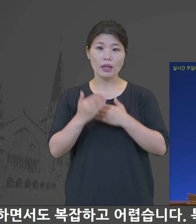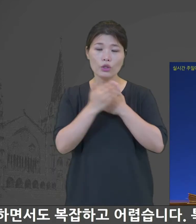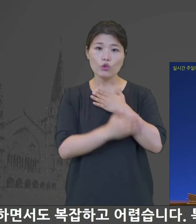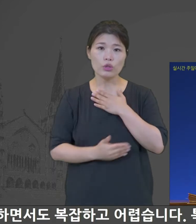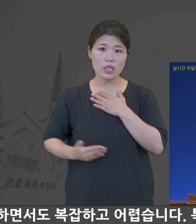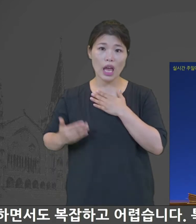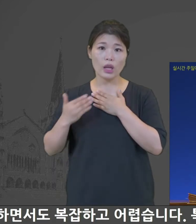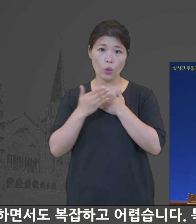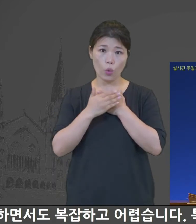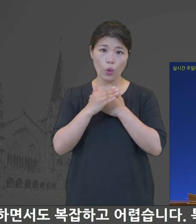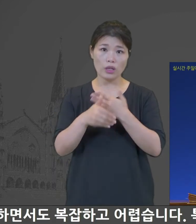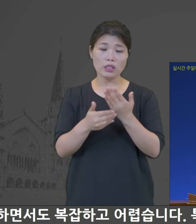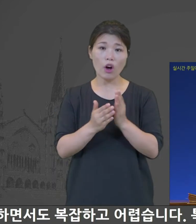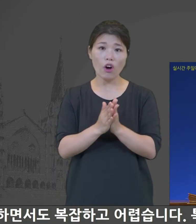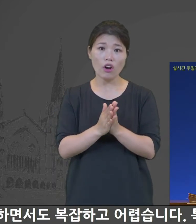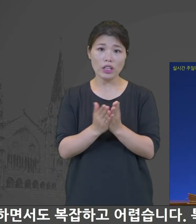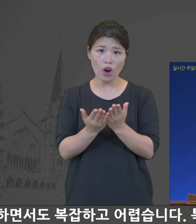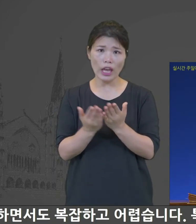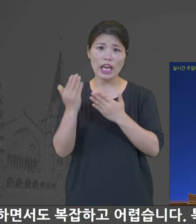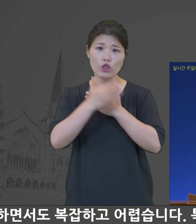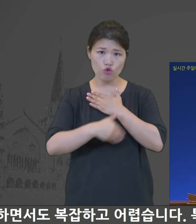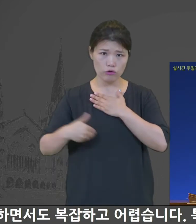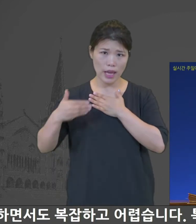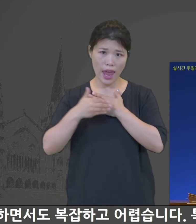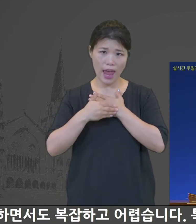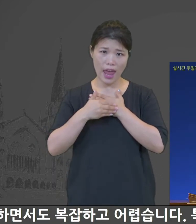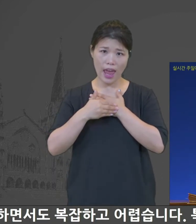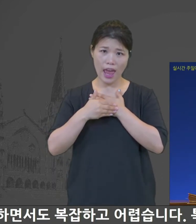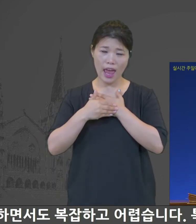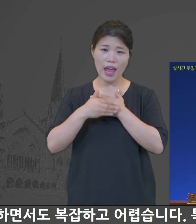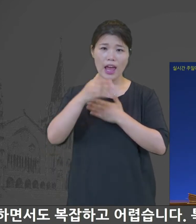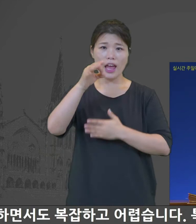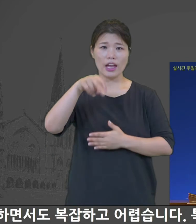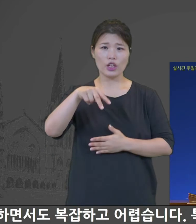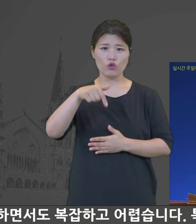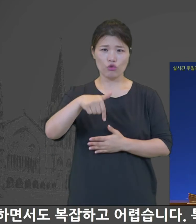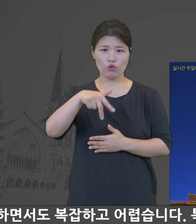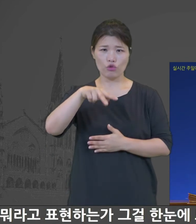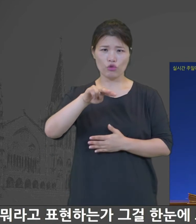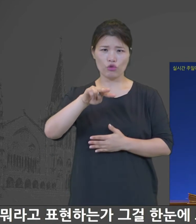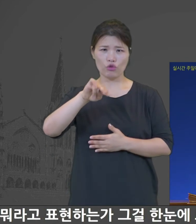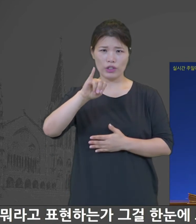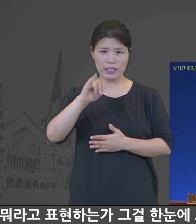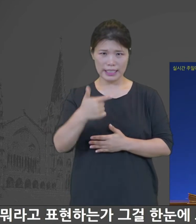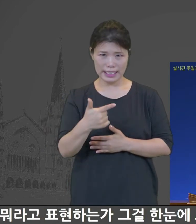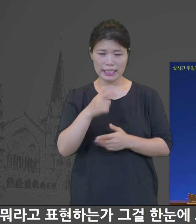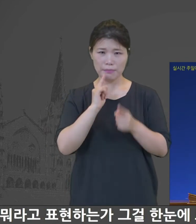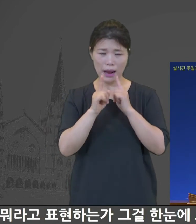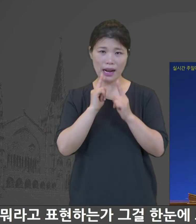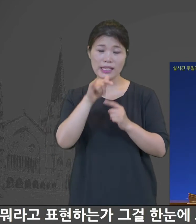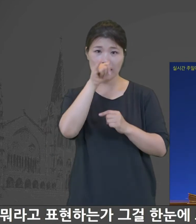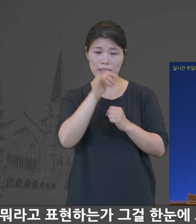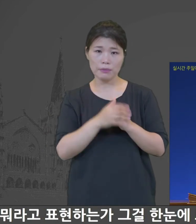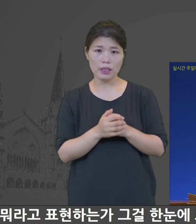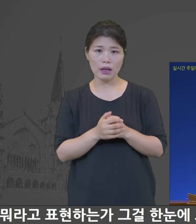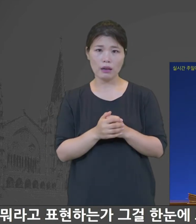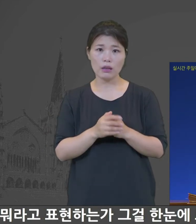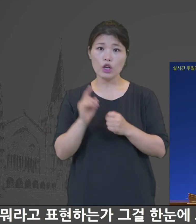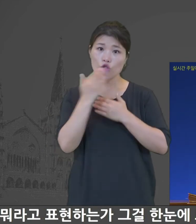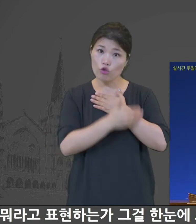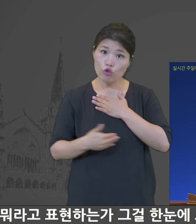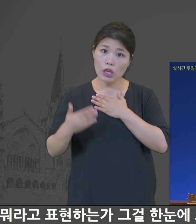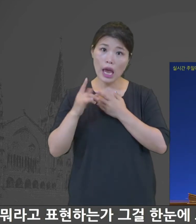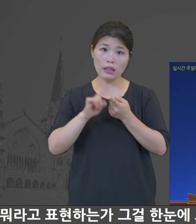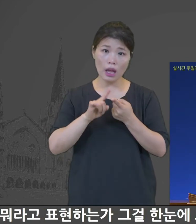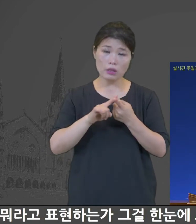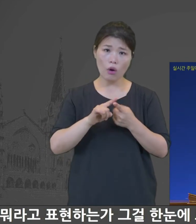육체도 성경이 이제 육체, 육신 이렇게 말을 쓸 때 이 단어는 어떤 때는